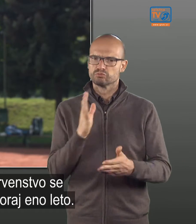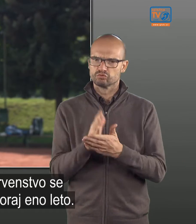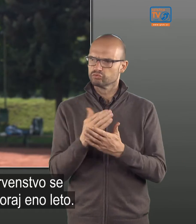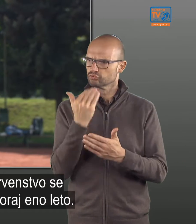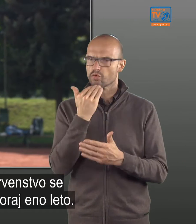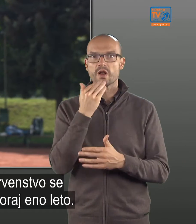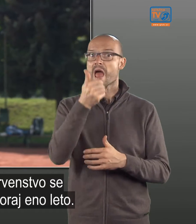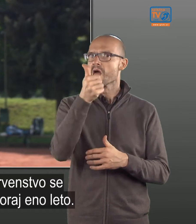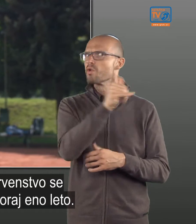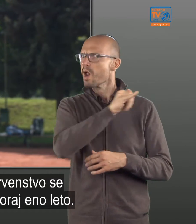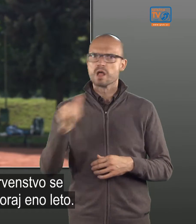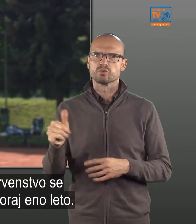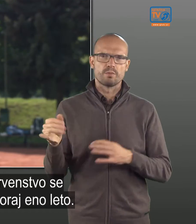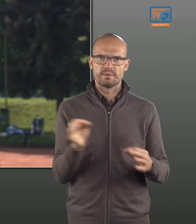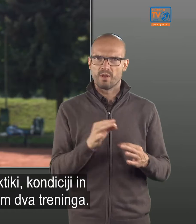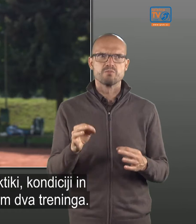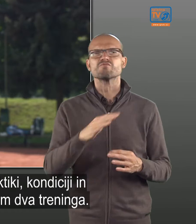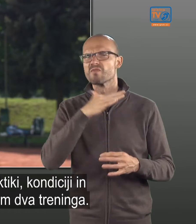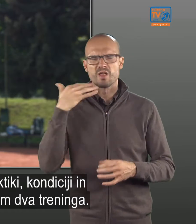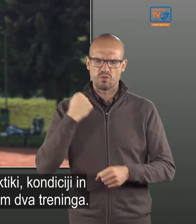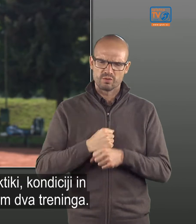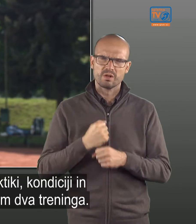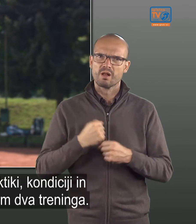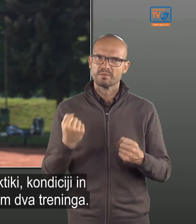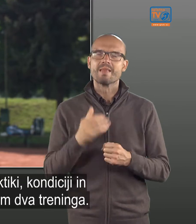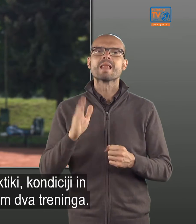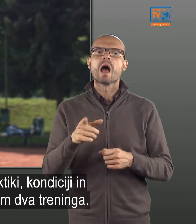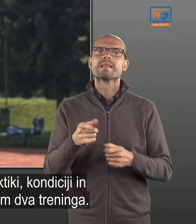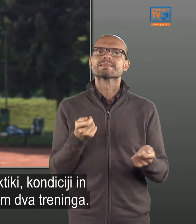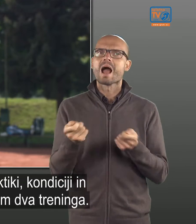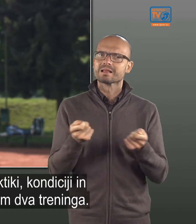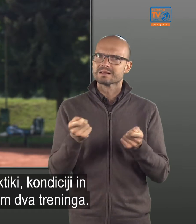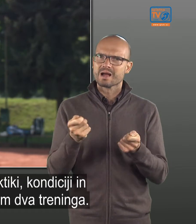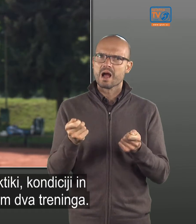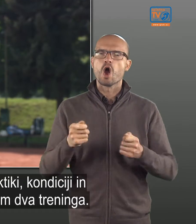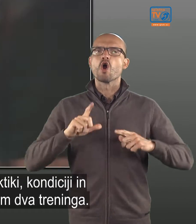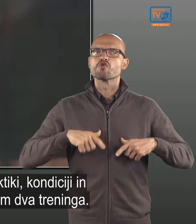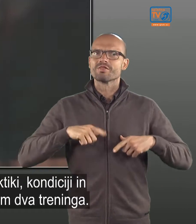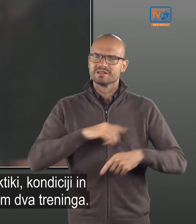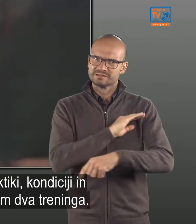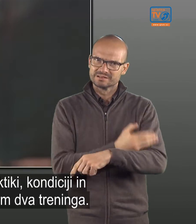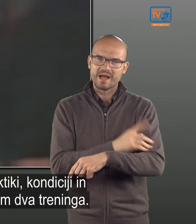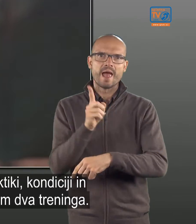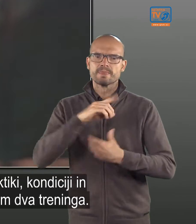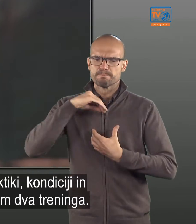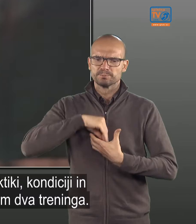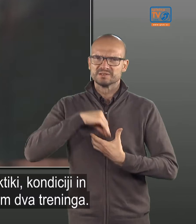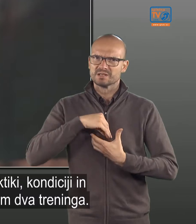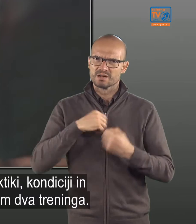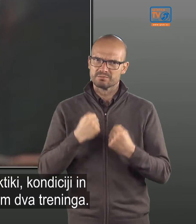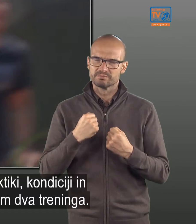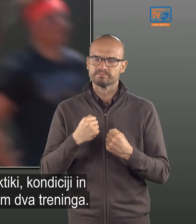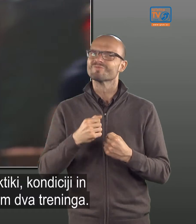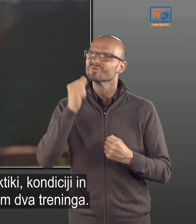še skoraj eno leto. Veliko delam na taktiki, kondiciji in